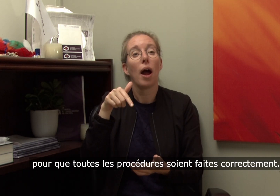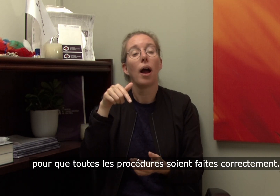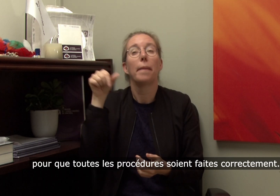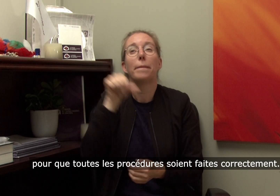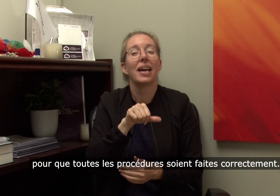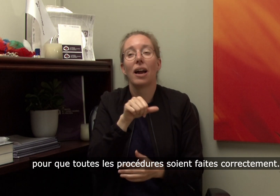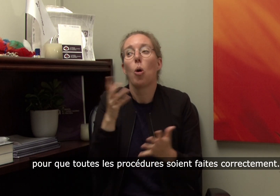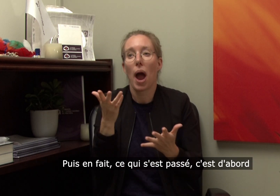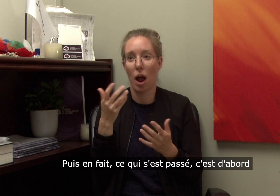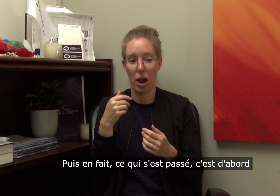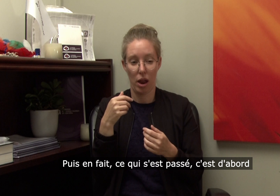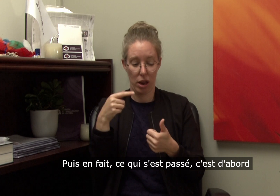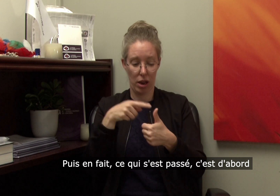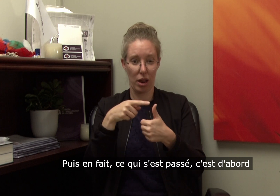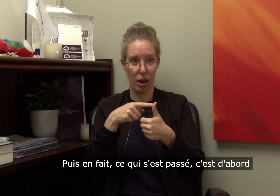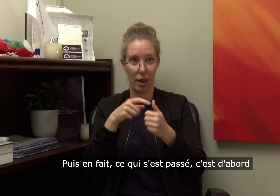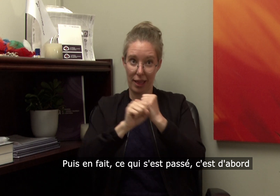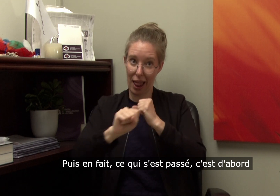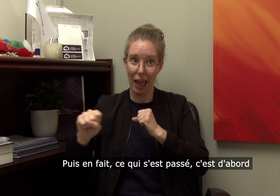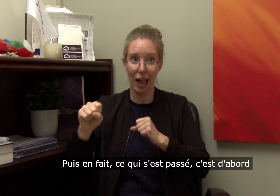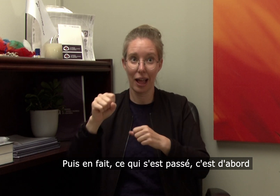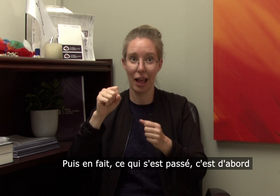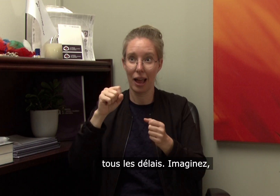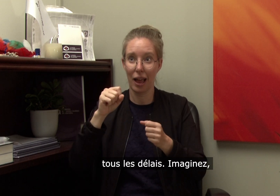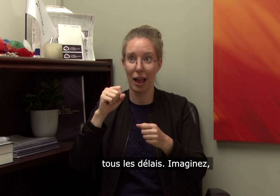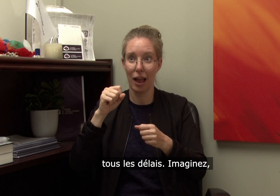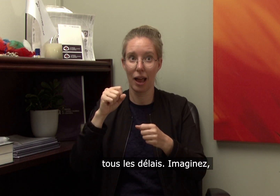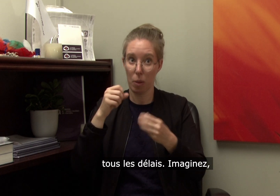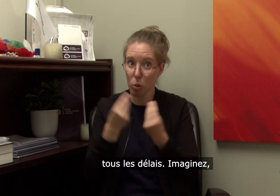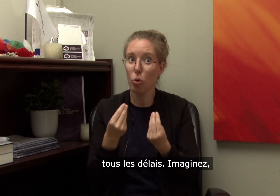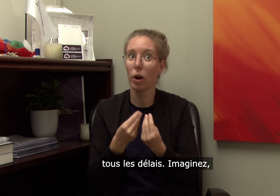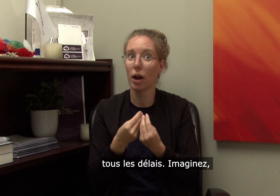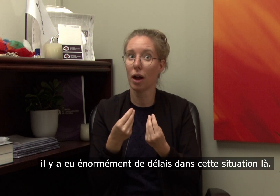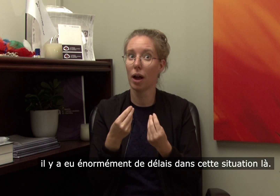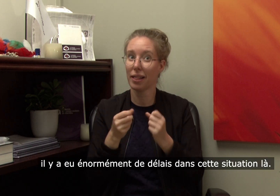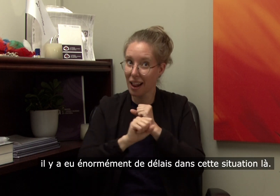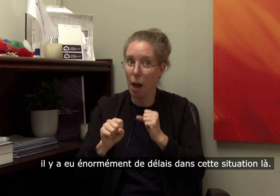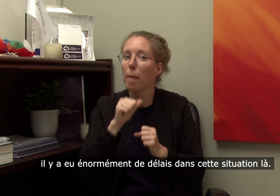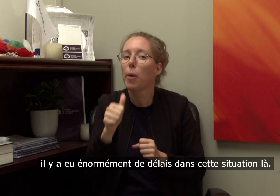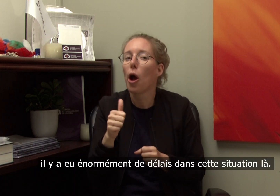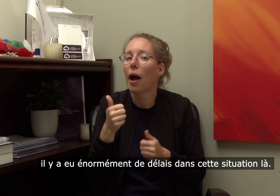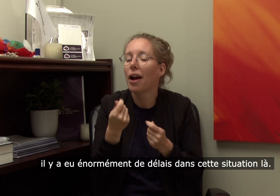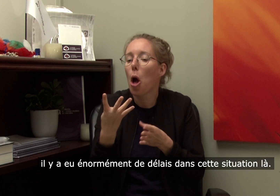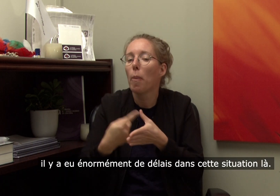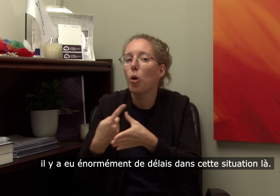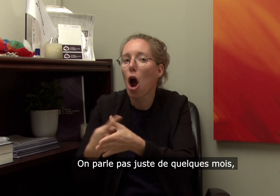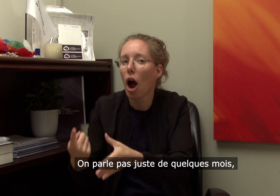correctement. Puis en fait, ce qui s'est passé, c'est d'abord tous les délais. Imaginez, il y a eu énormément de délais dans cette situation-là. On ne parle pas juste